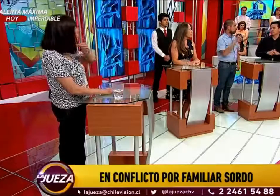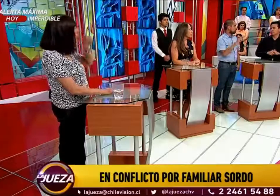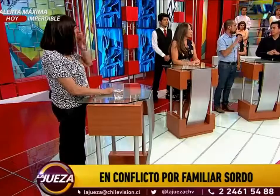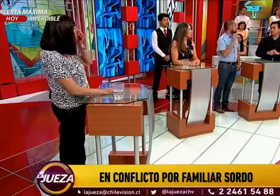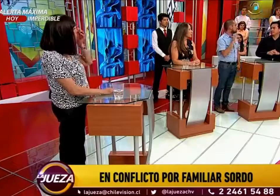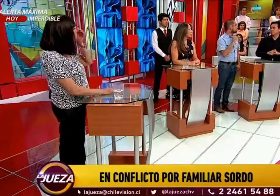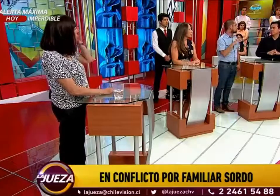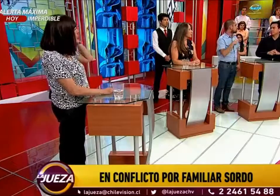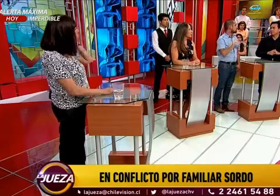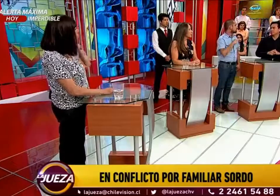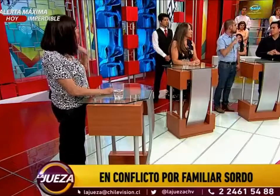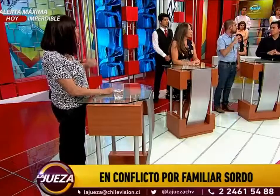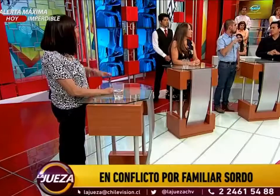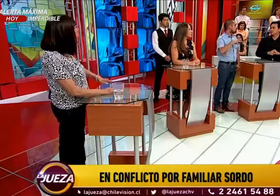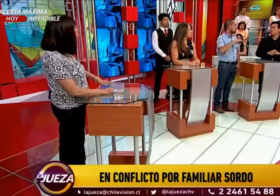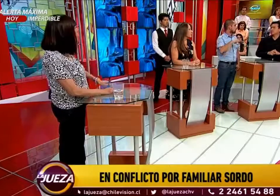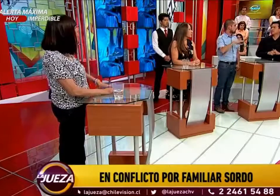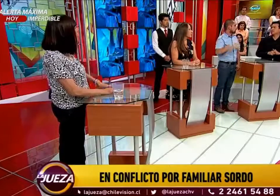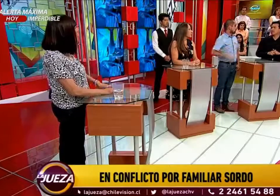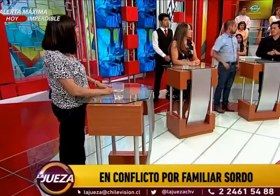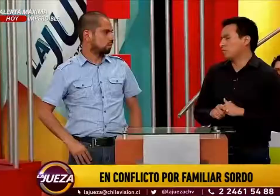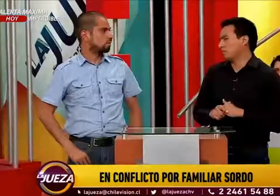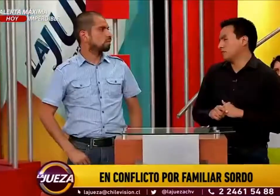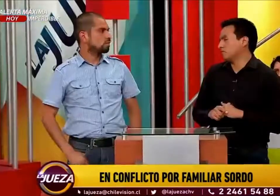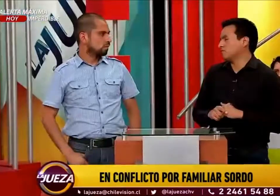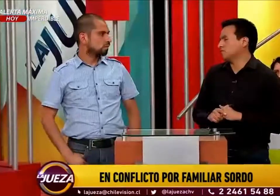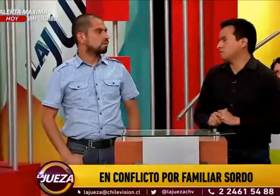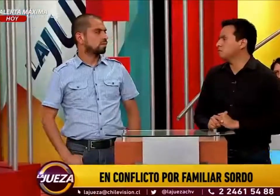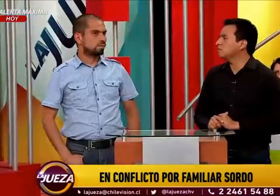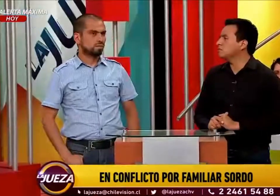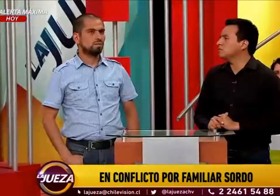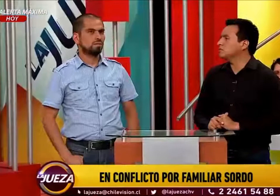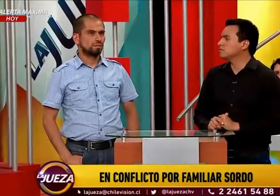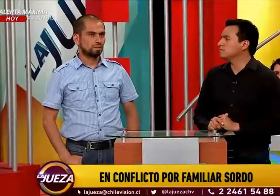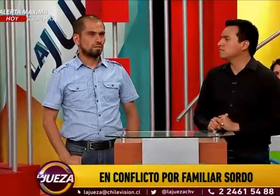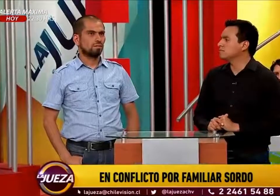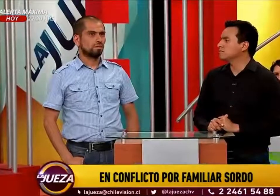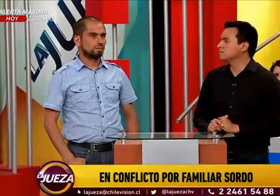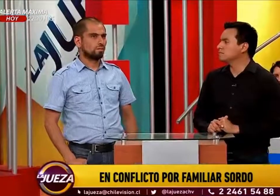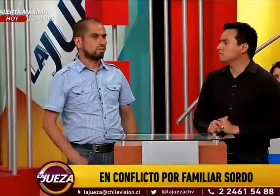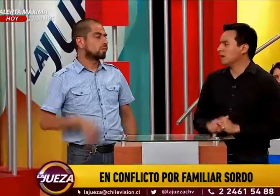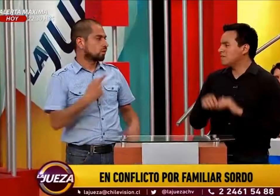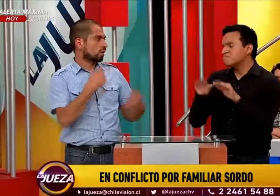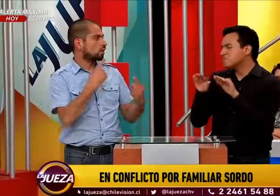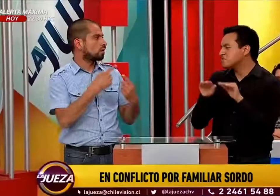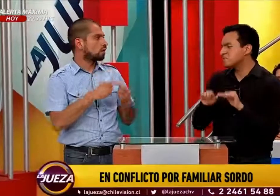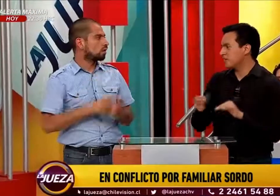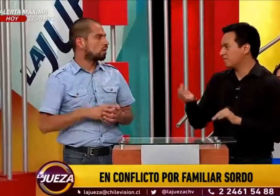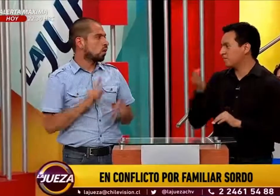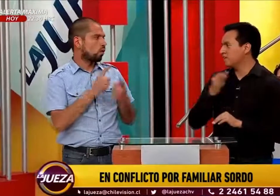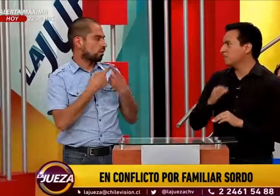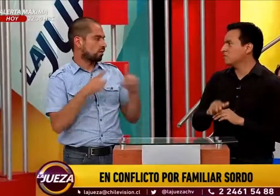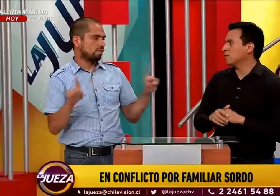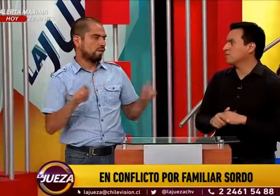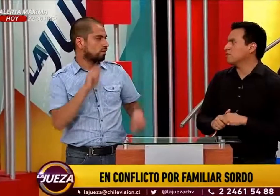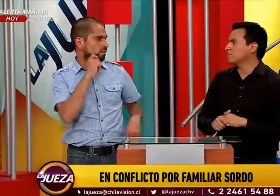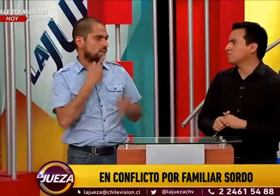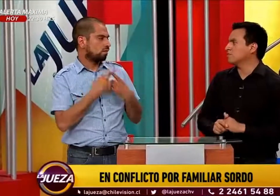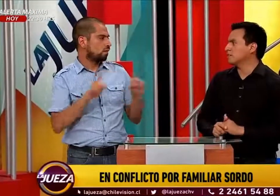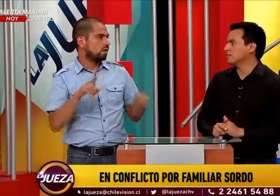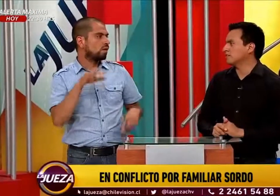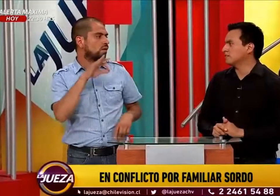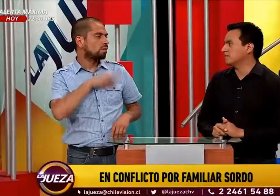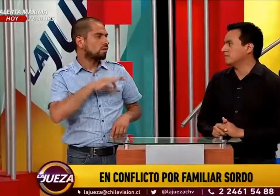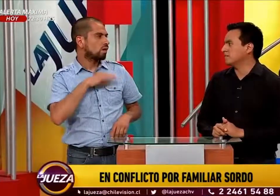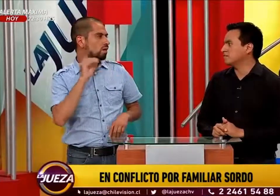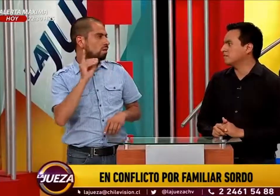una pensión de orfandad, orfanato. ¿Es la misma? No es la misma, son diferentes, dice.